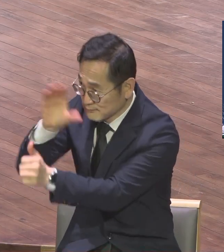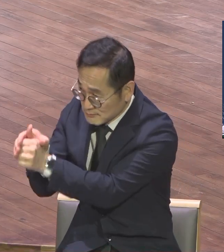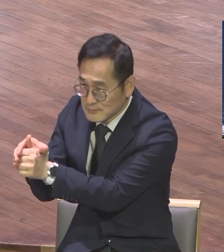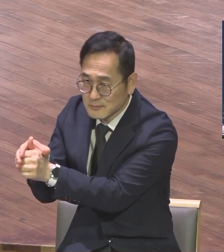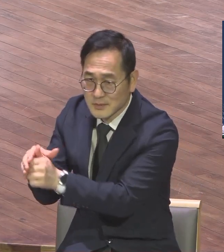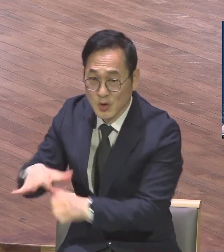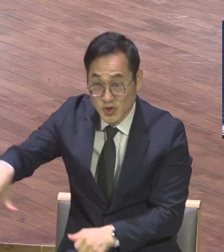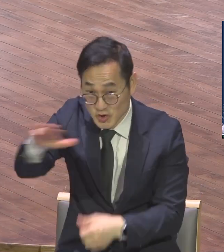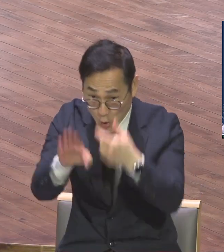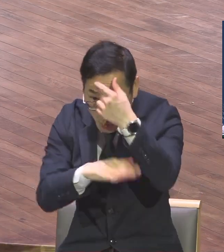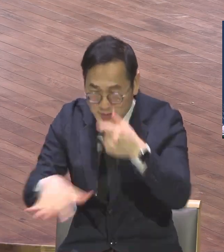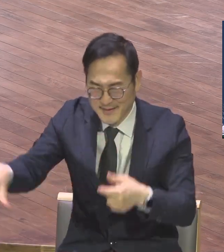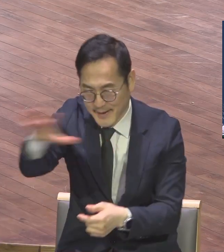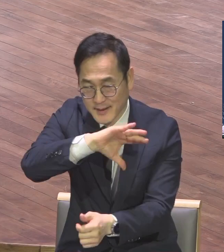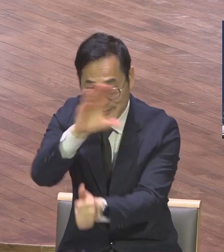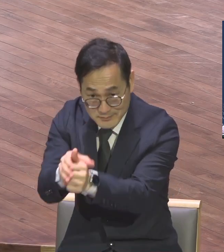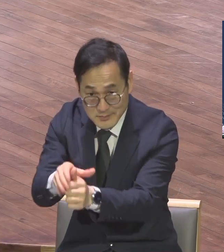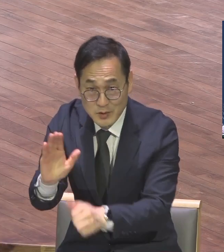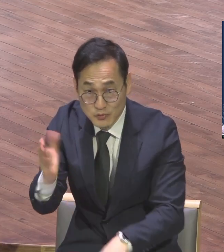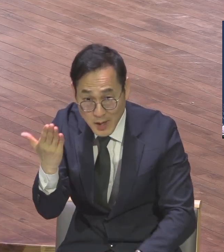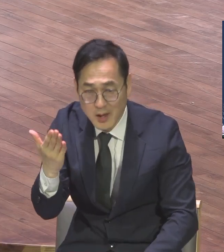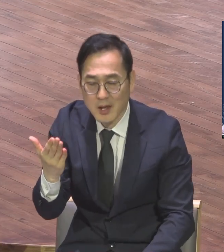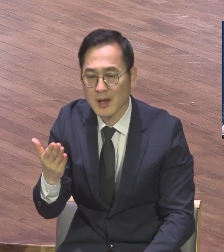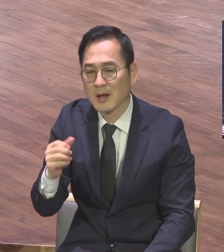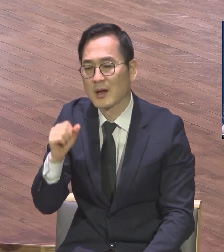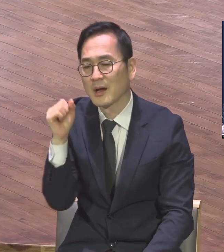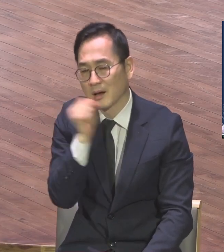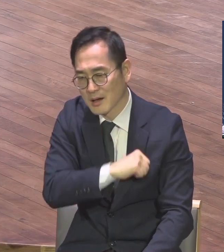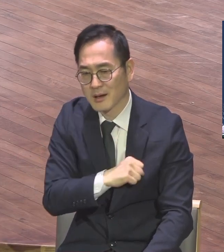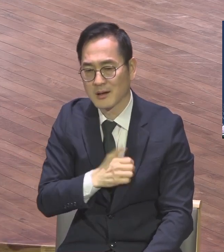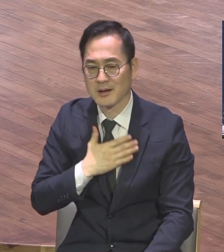쓰임을 받는지를 저는 알게 된 거예요.